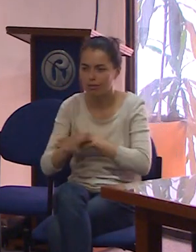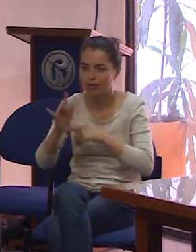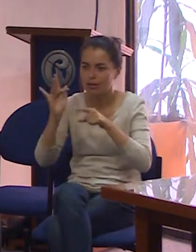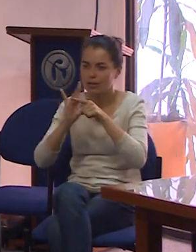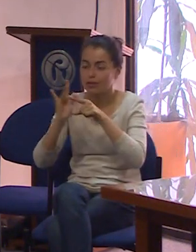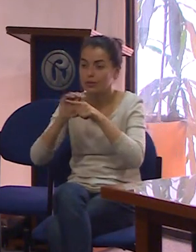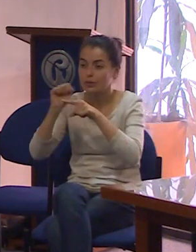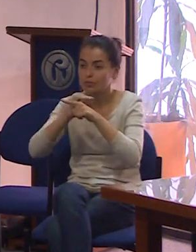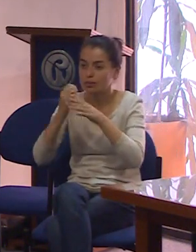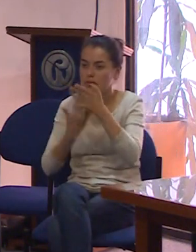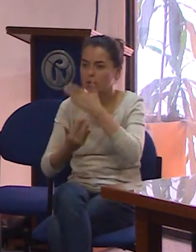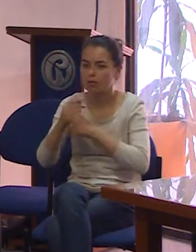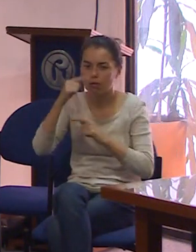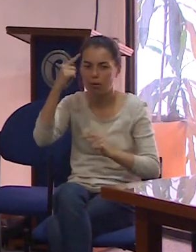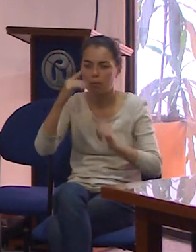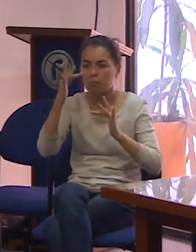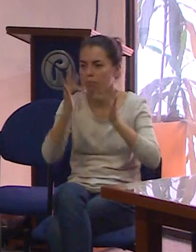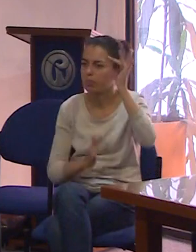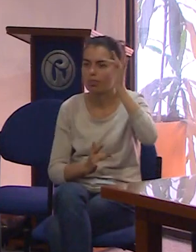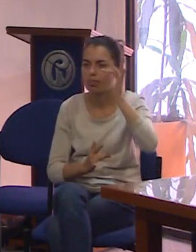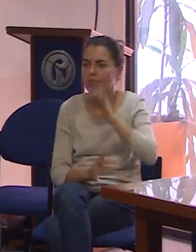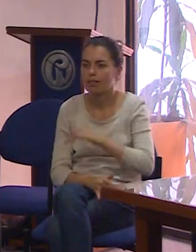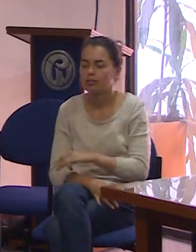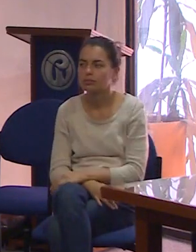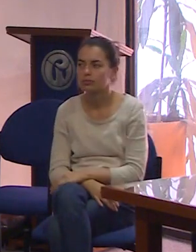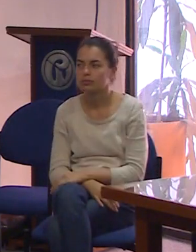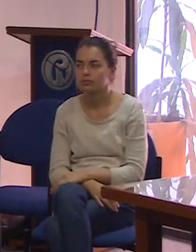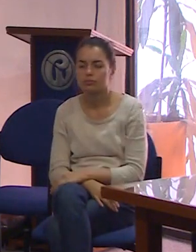con la planificación inicial.